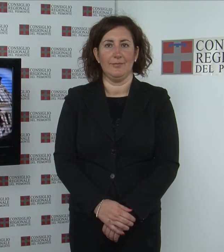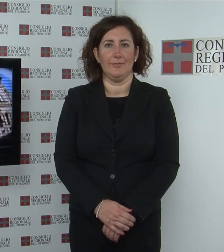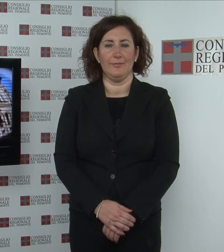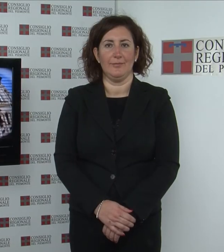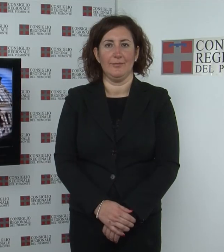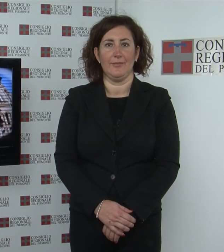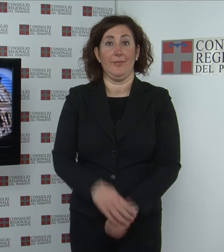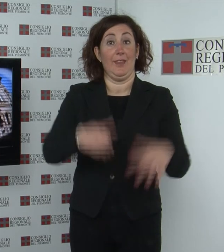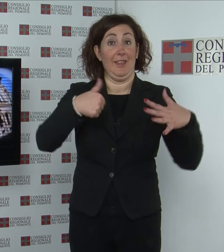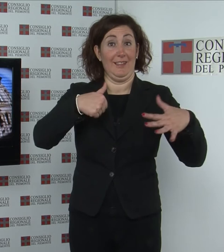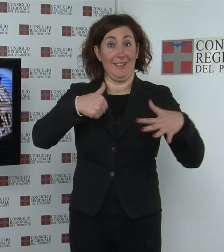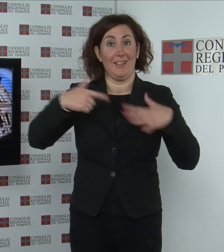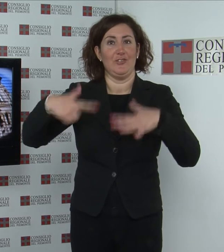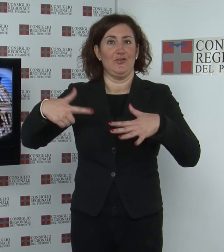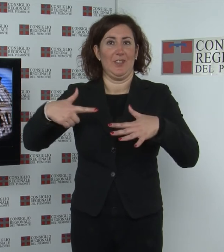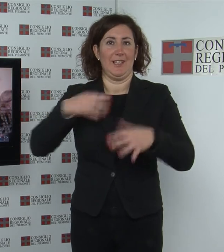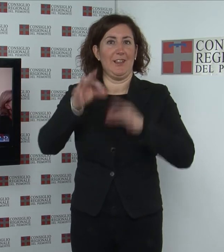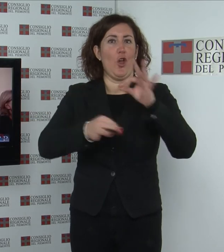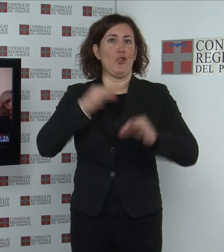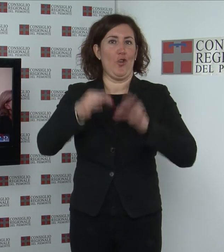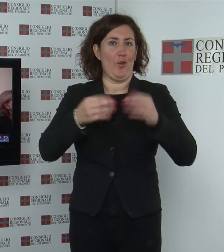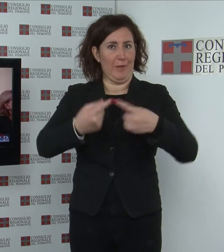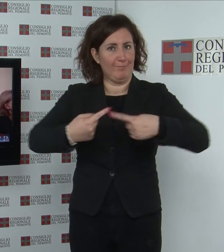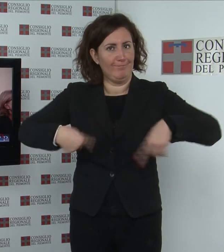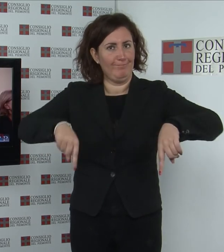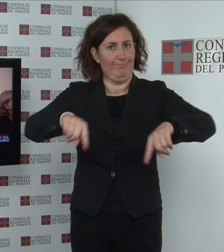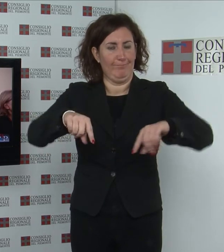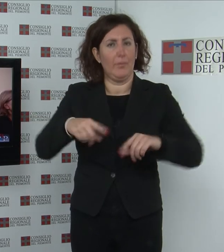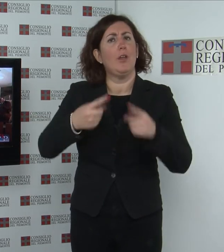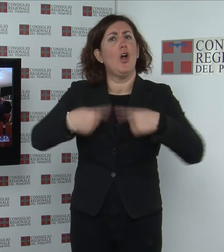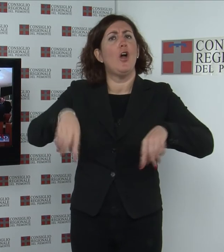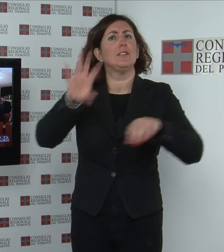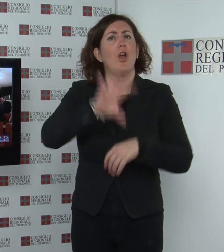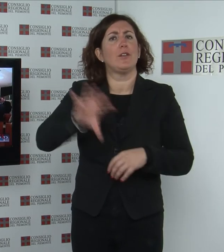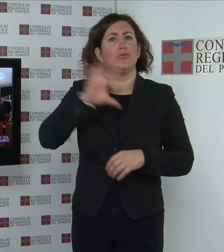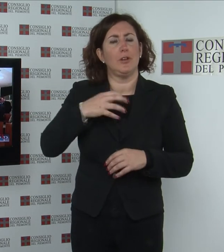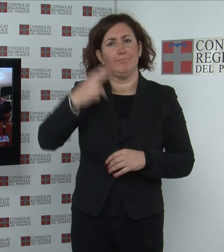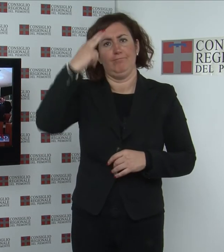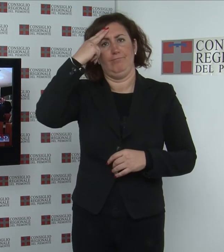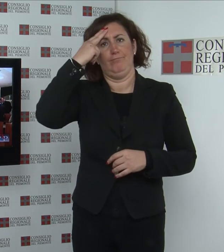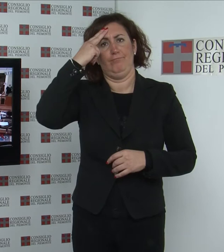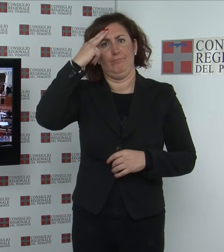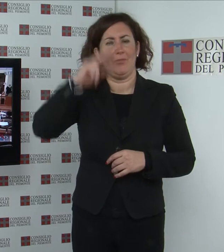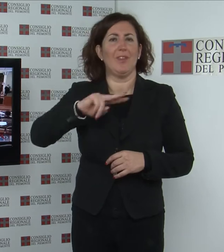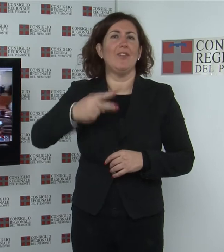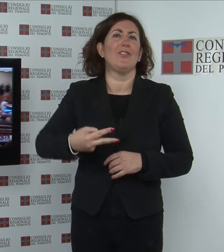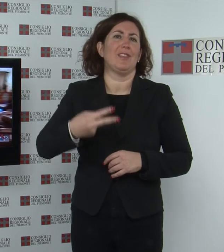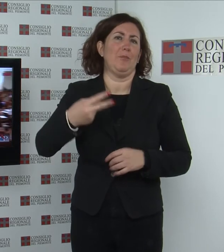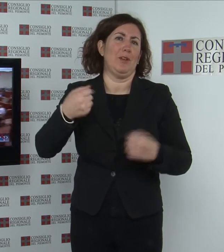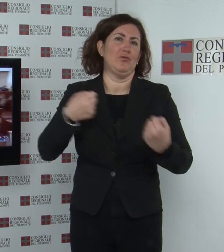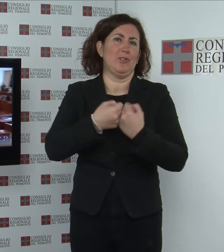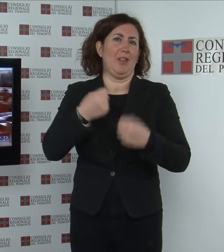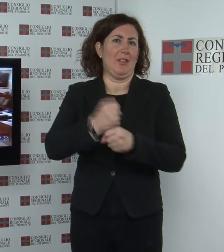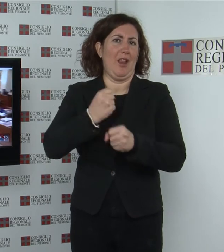sedute del 16 e 17 ottobre il consiglio regionale ha commemorato le vittime degli incidenti sul lavoro discusso e